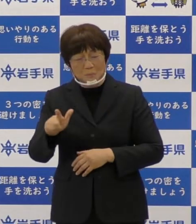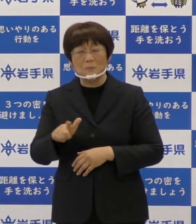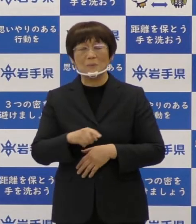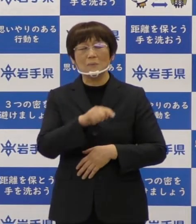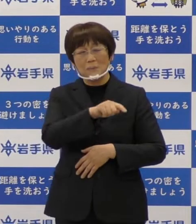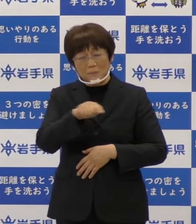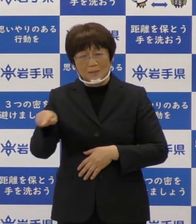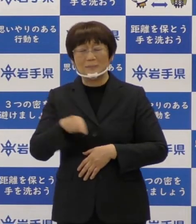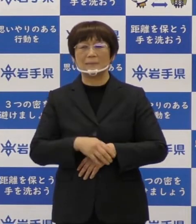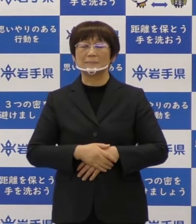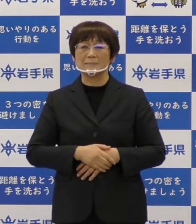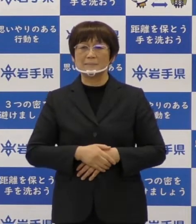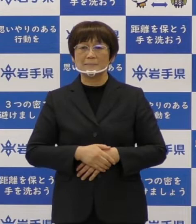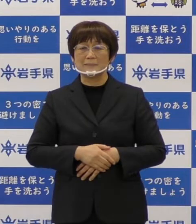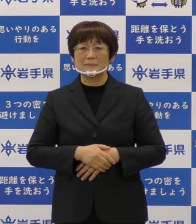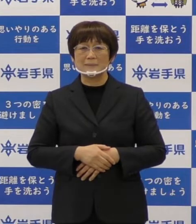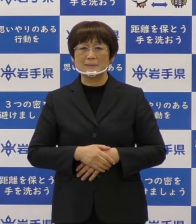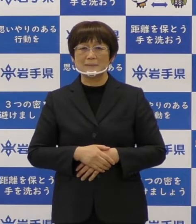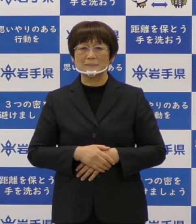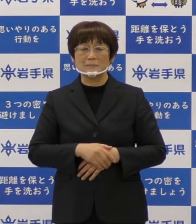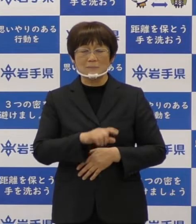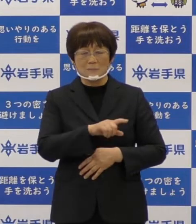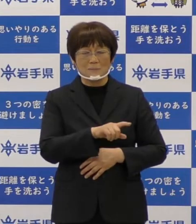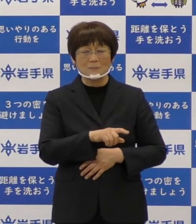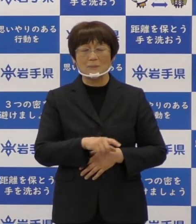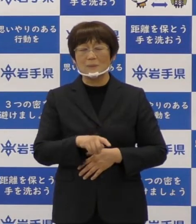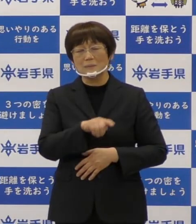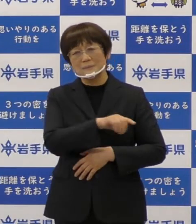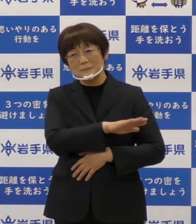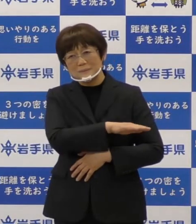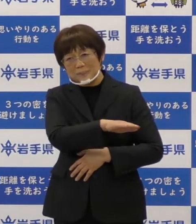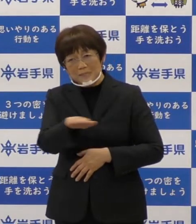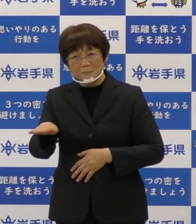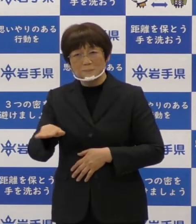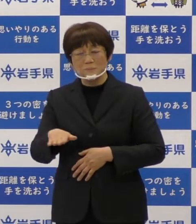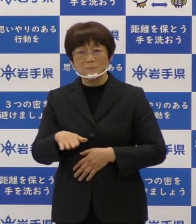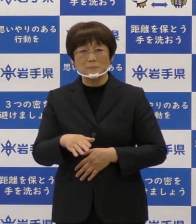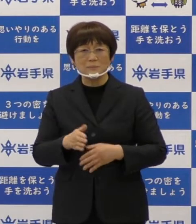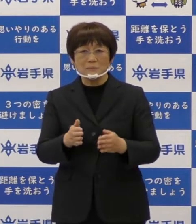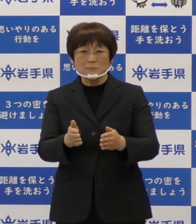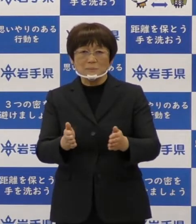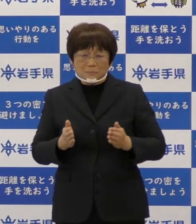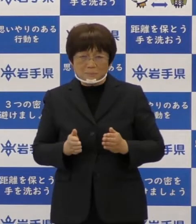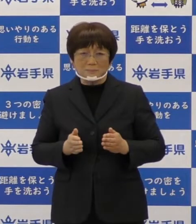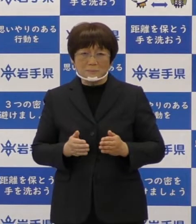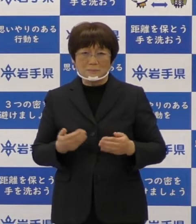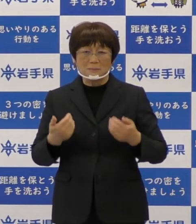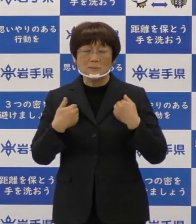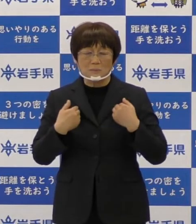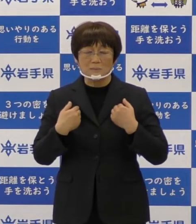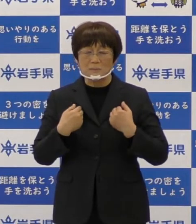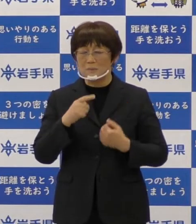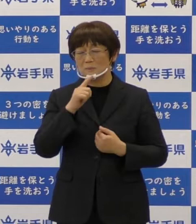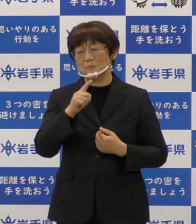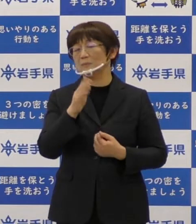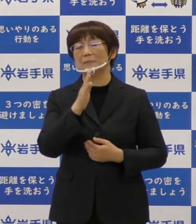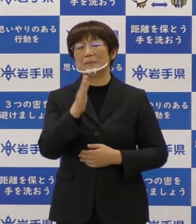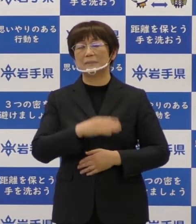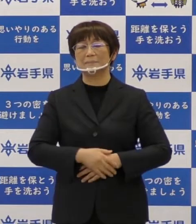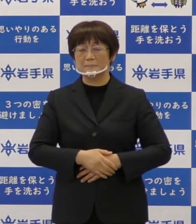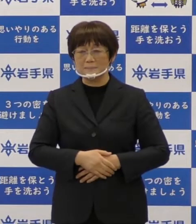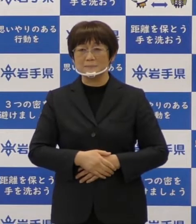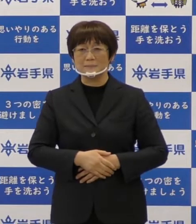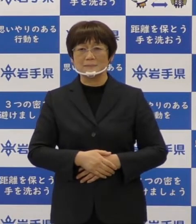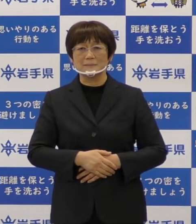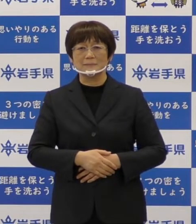ものについては、一律にそれをこの自粛を求めるものではありません。それぞれ大